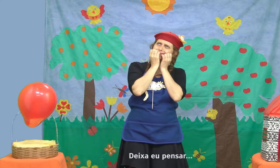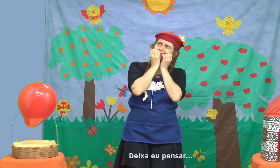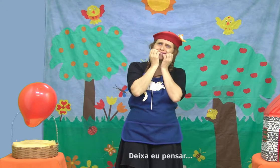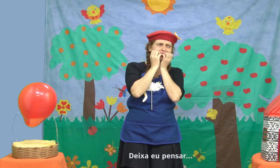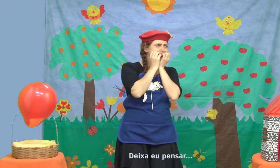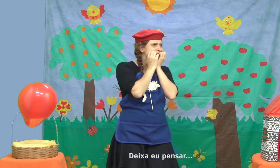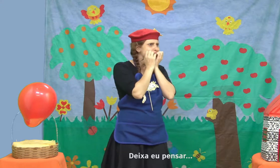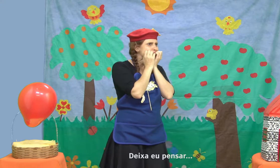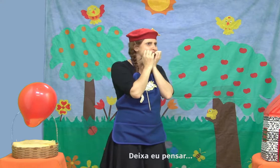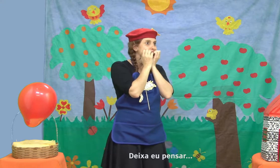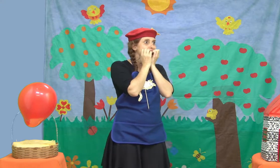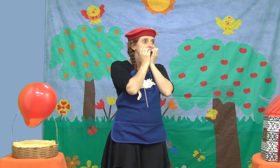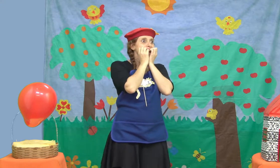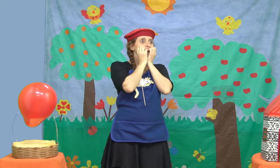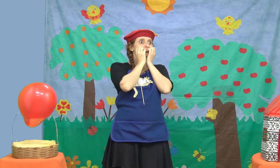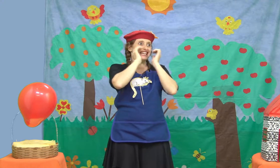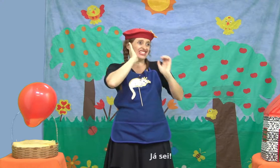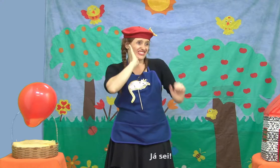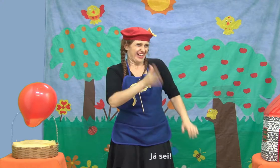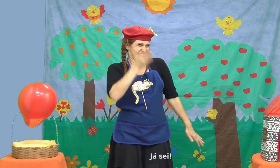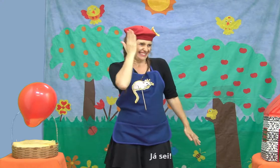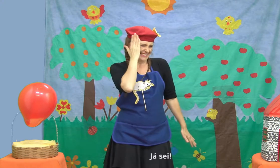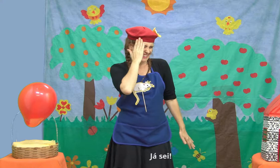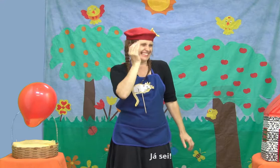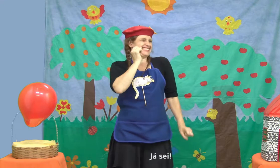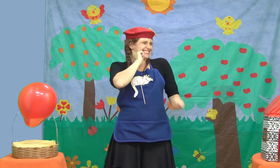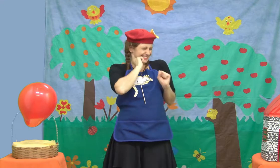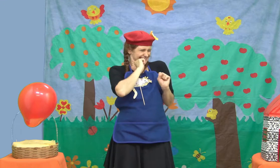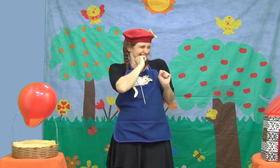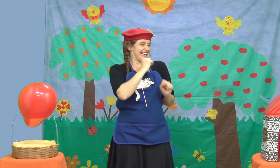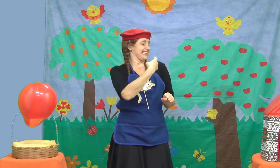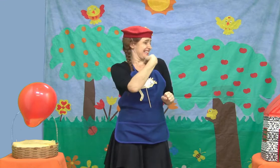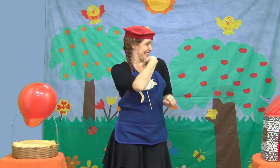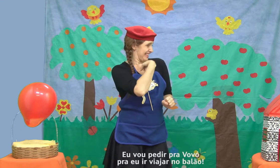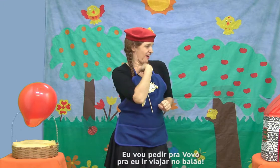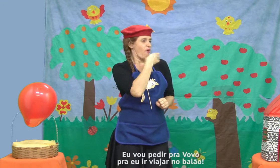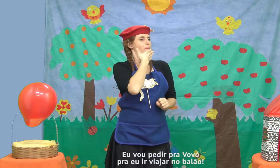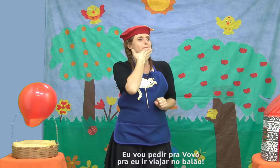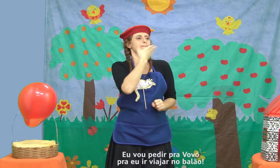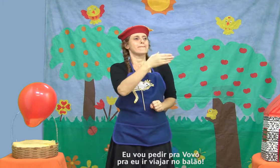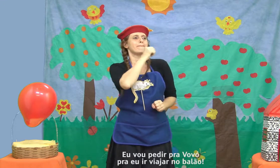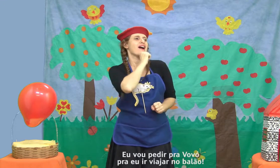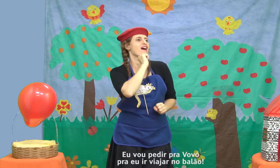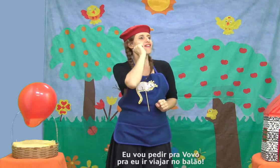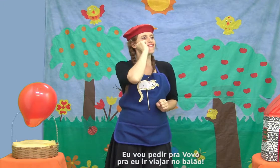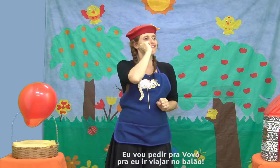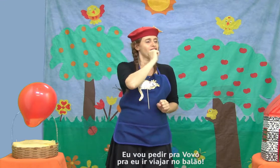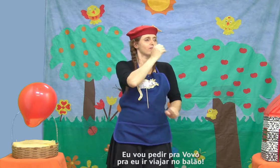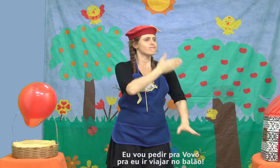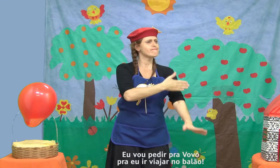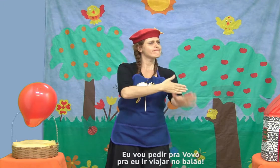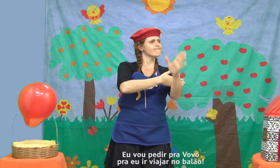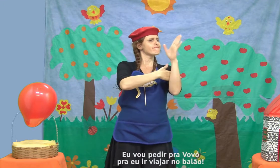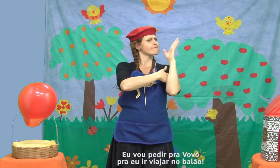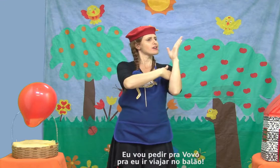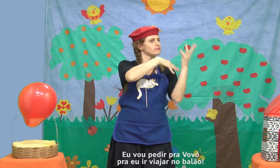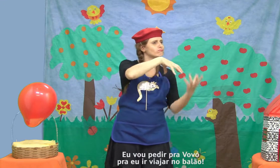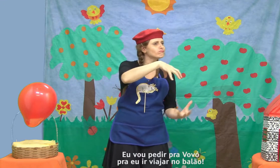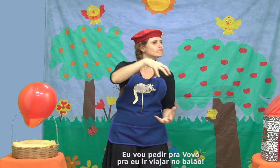pensar assim eu pedi pra vovó para viajar